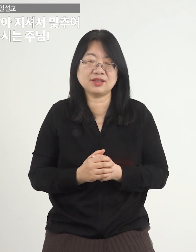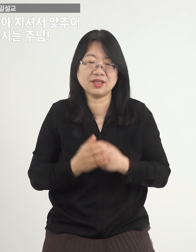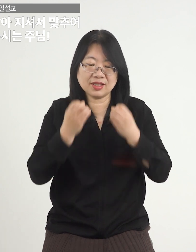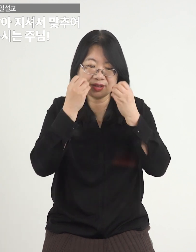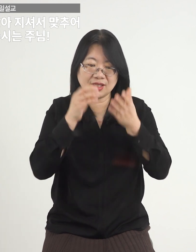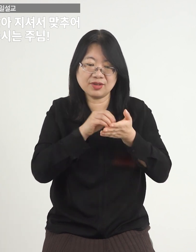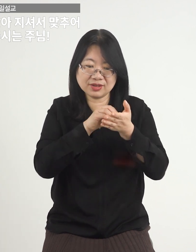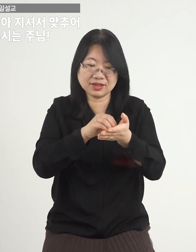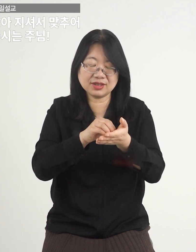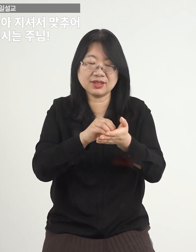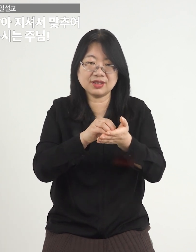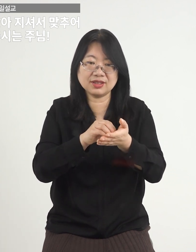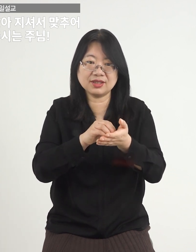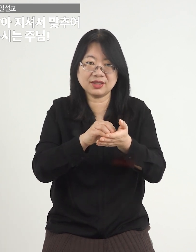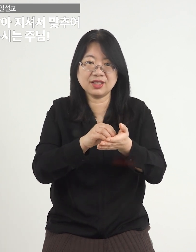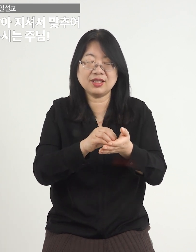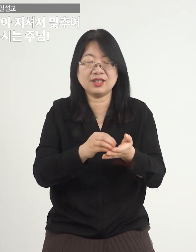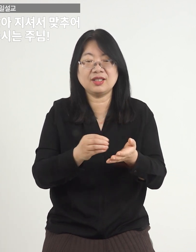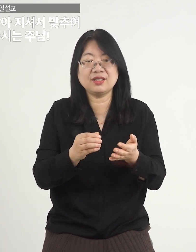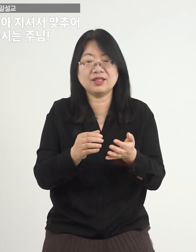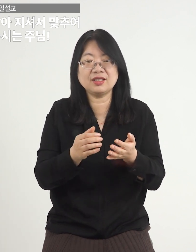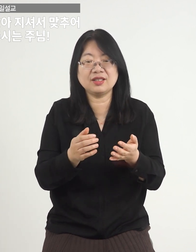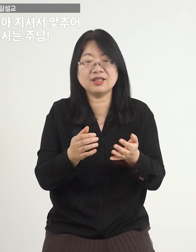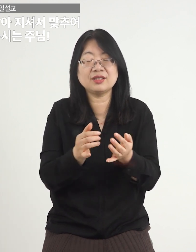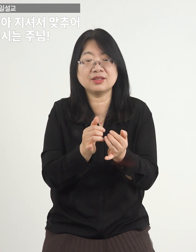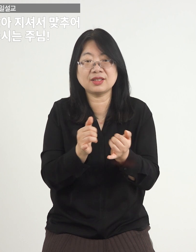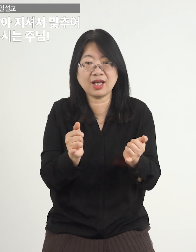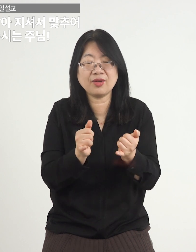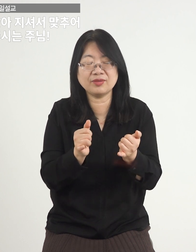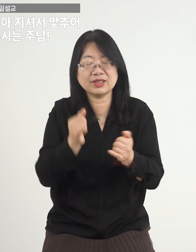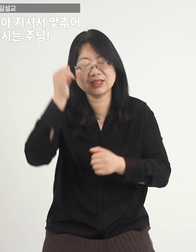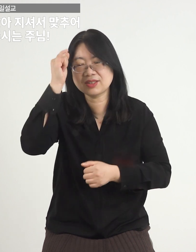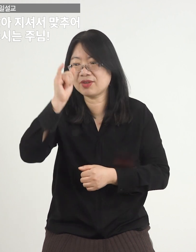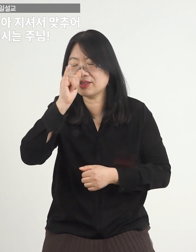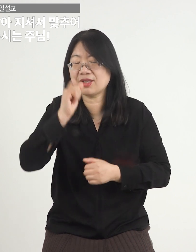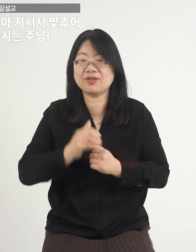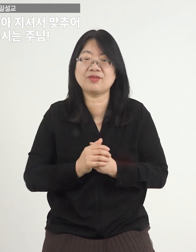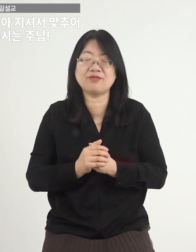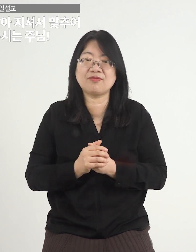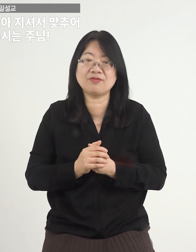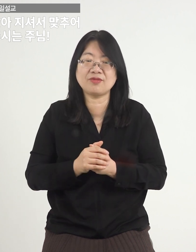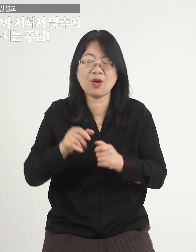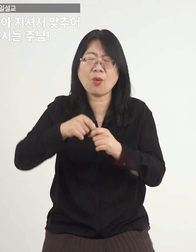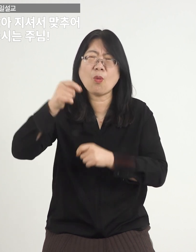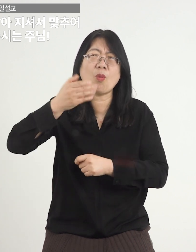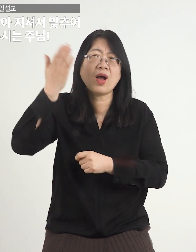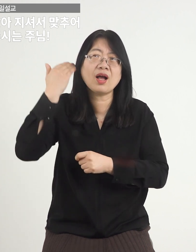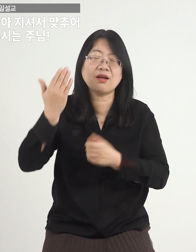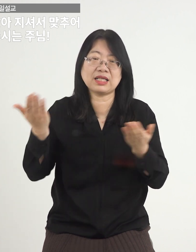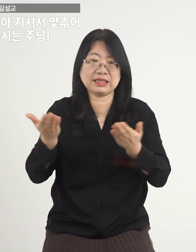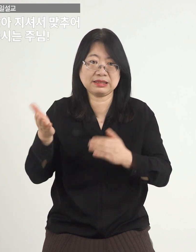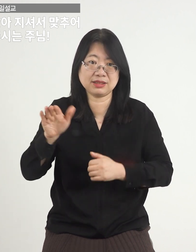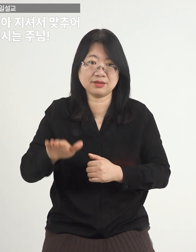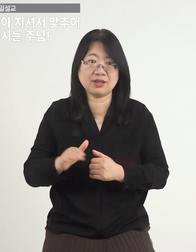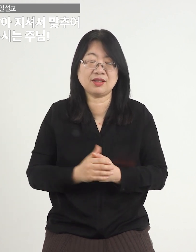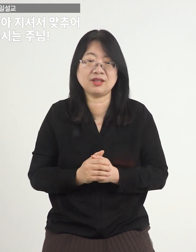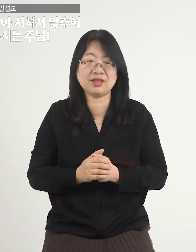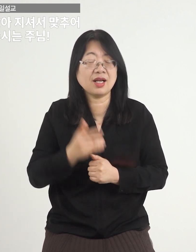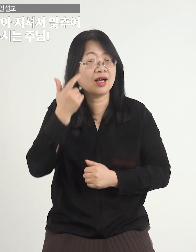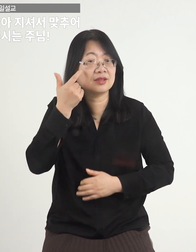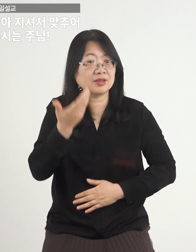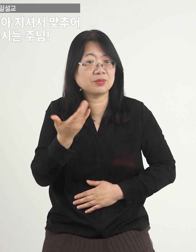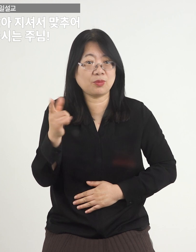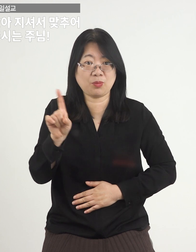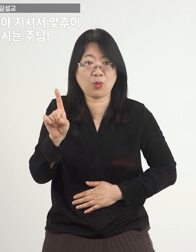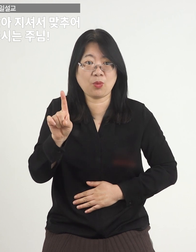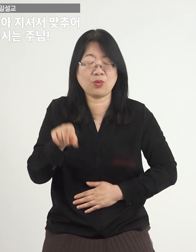신입생이 항상 기억이 난다 그래요. 오래된 일이긴 하지만